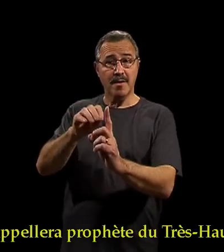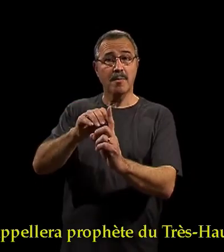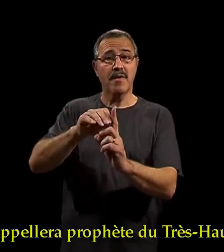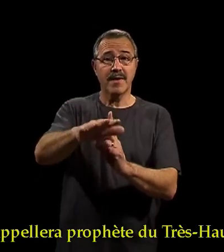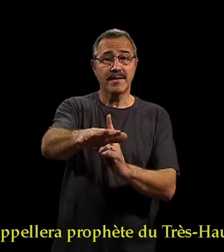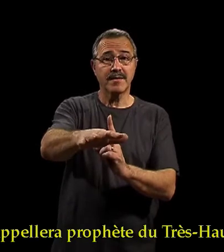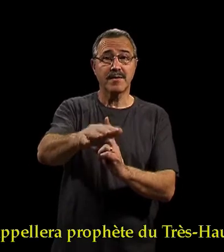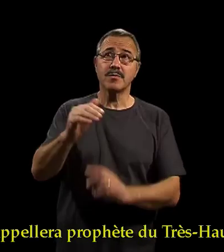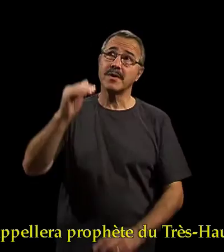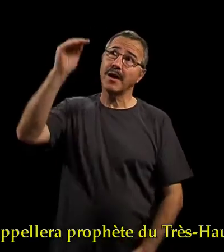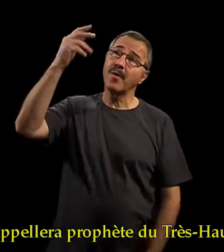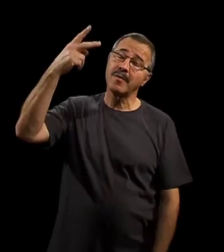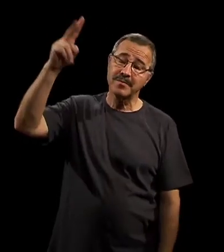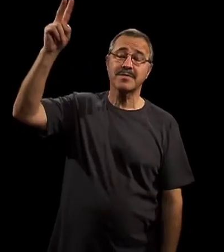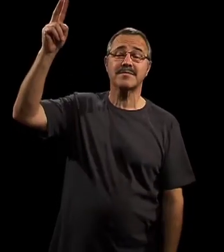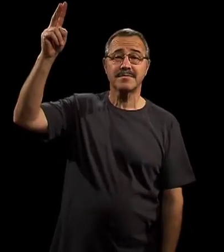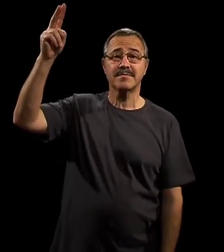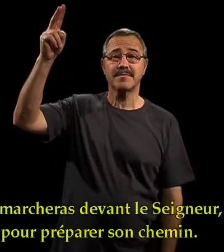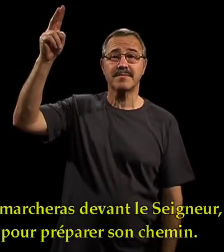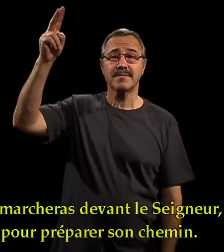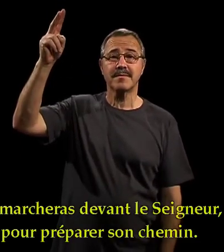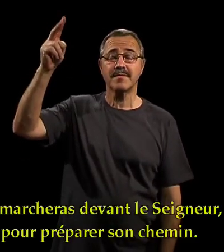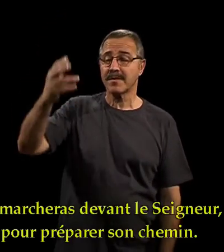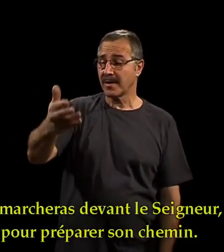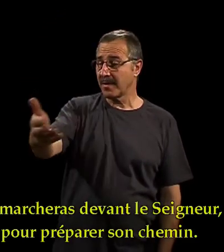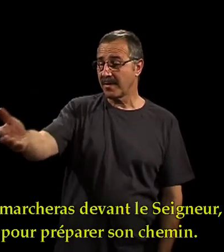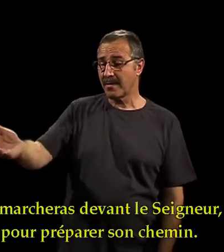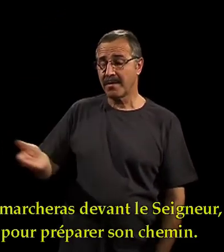on t'appellera prophète du Très-Haut.